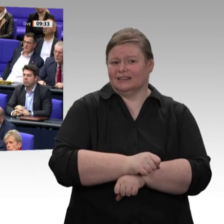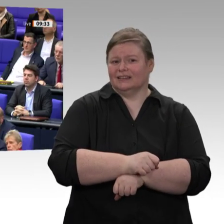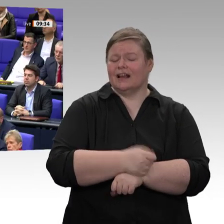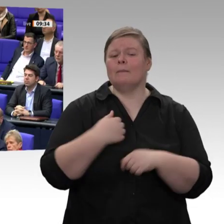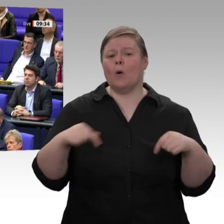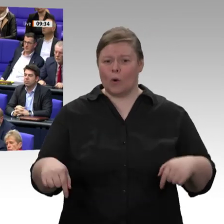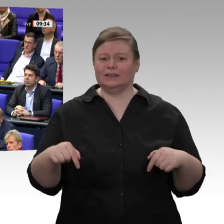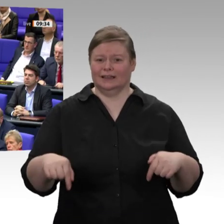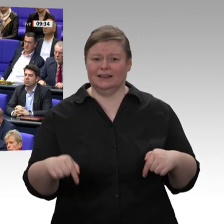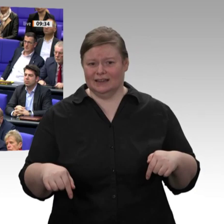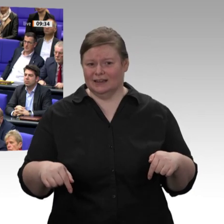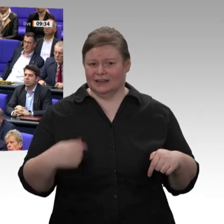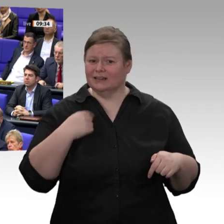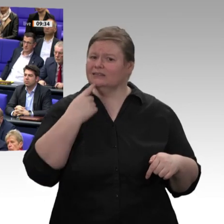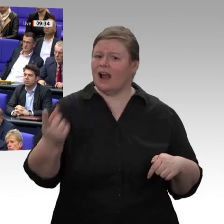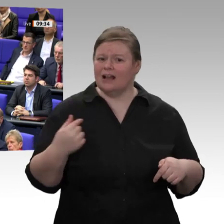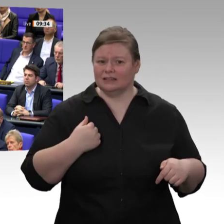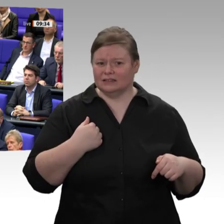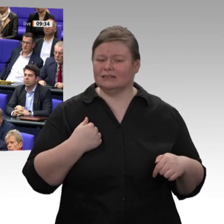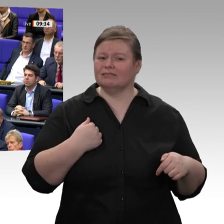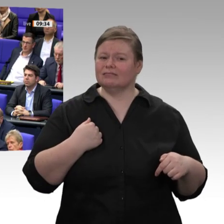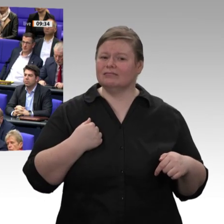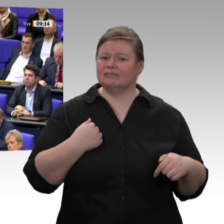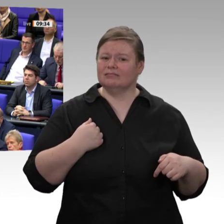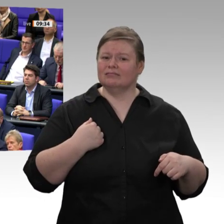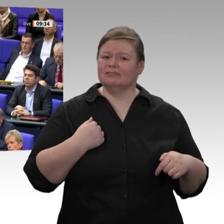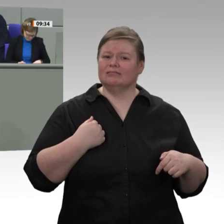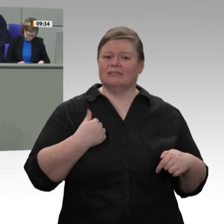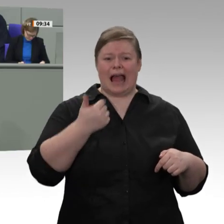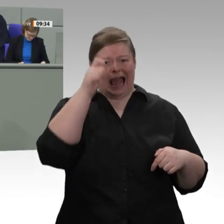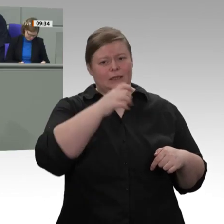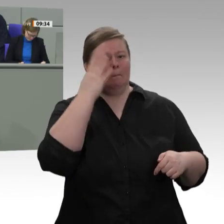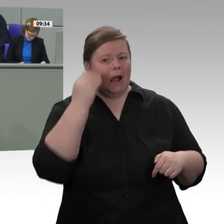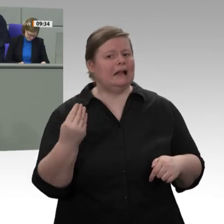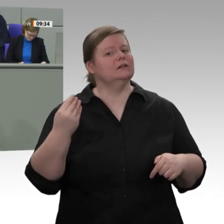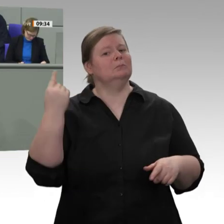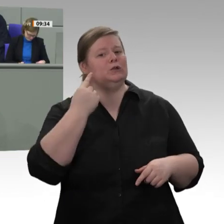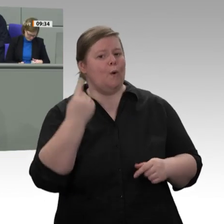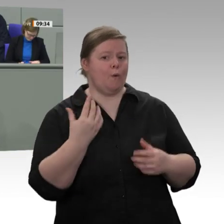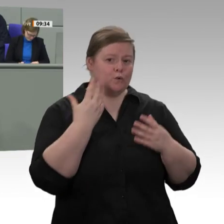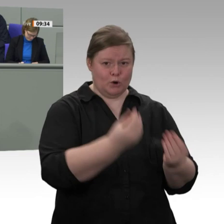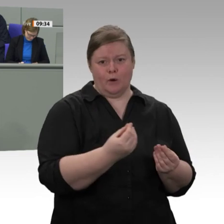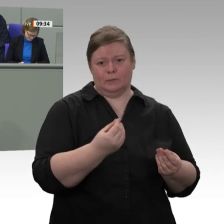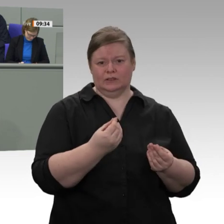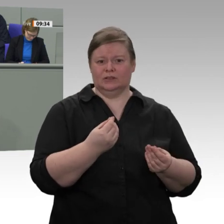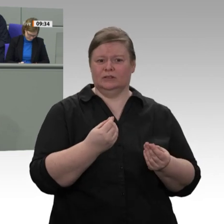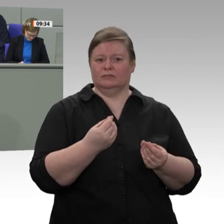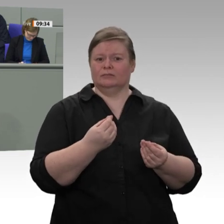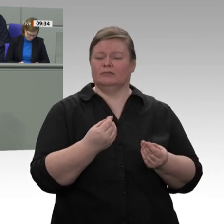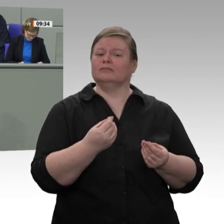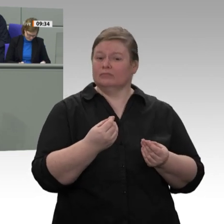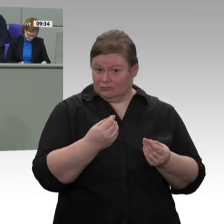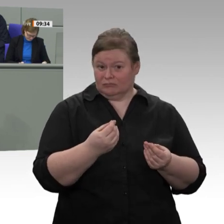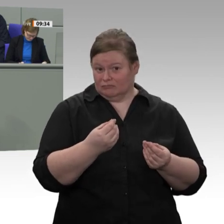aber er wehrt sich und er zeigt Haltung. Und diese Haltung sind für Demokratinnen und Demokraten